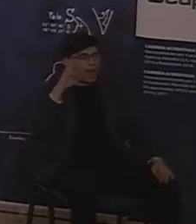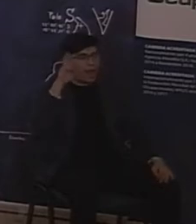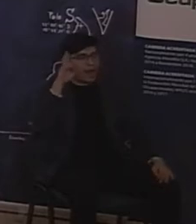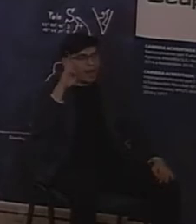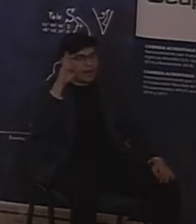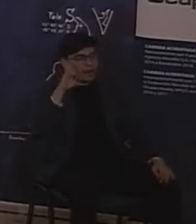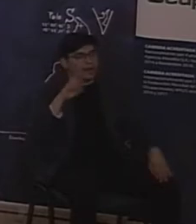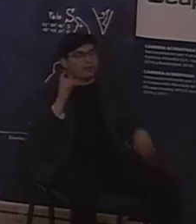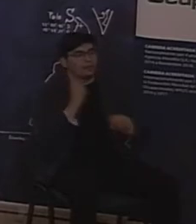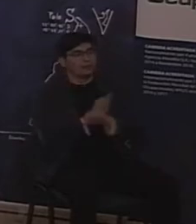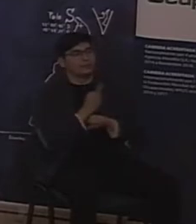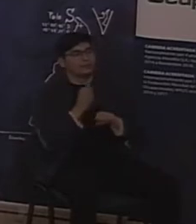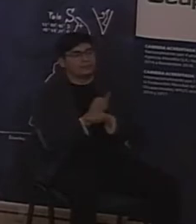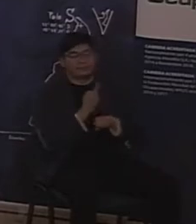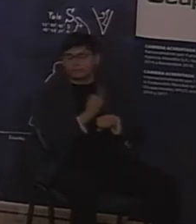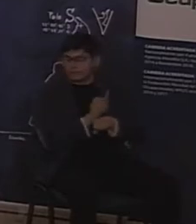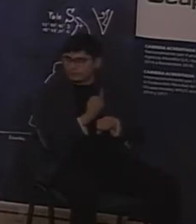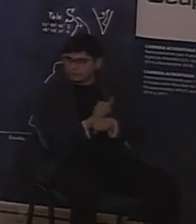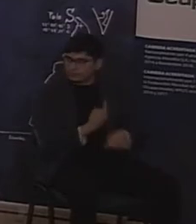luego